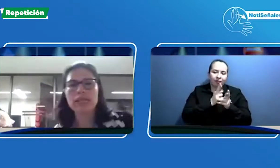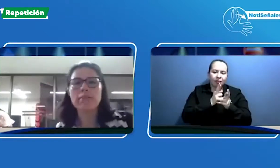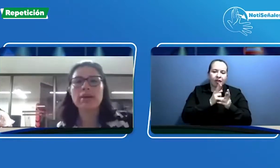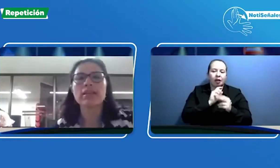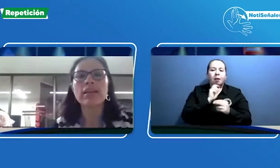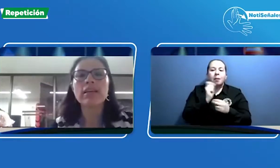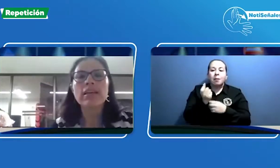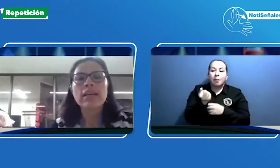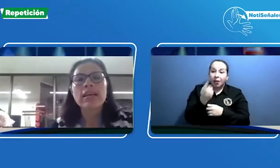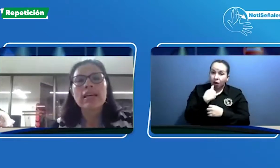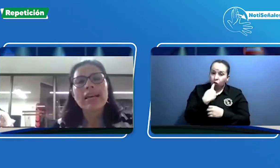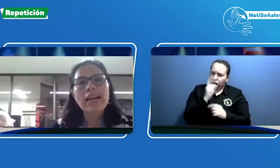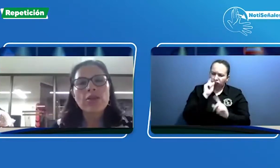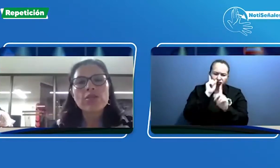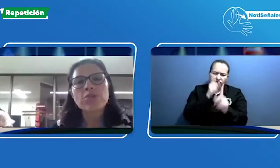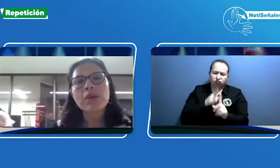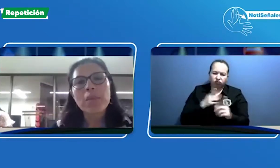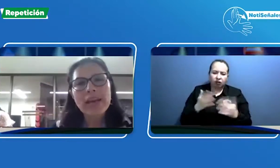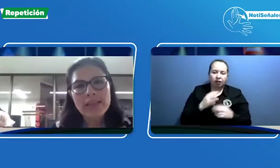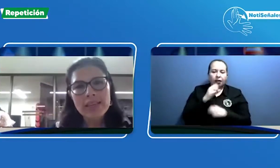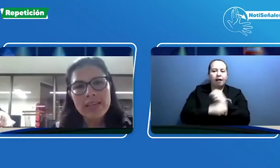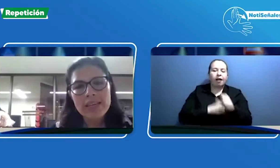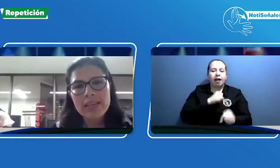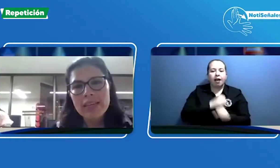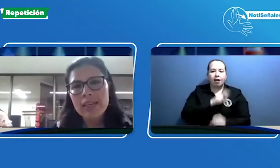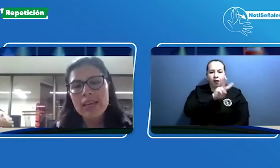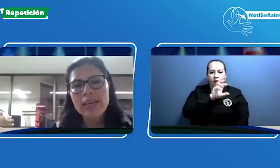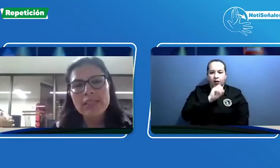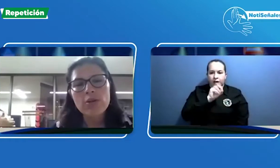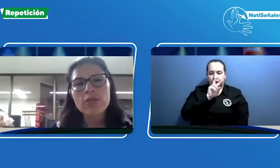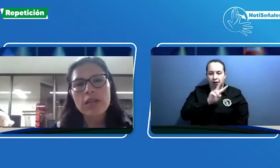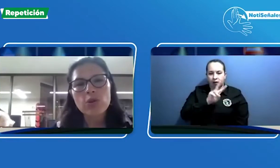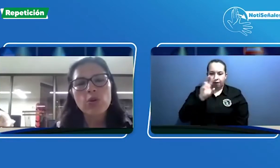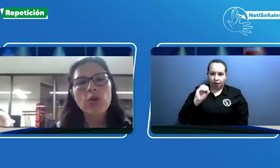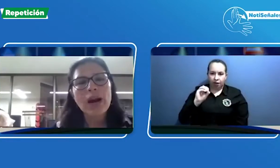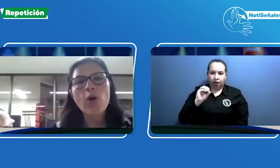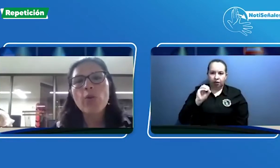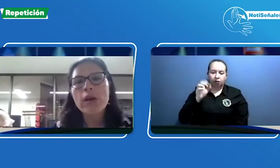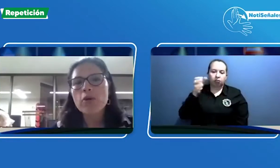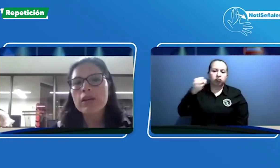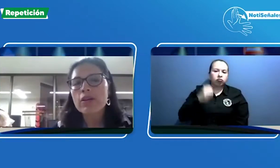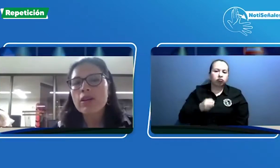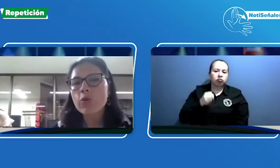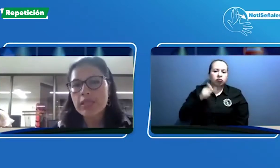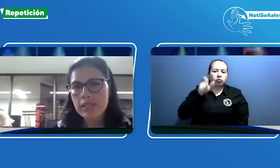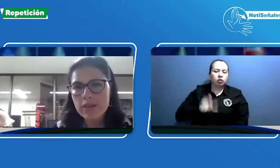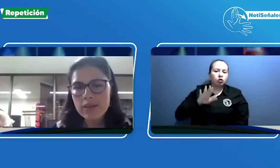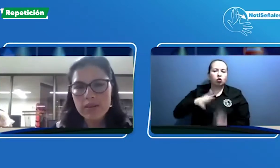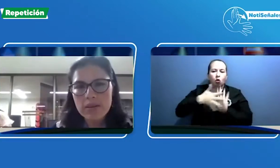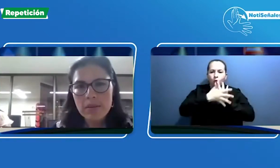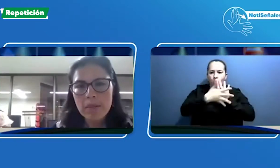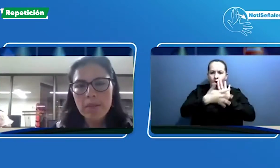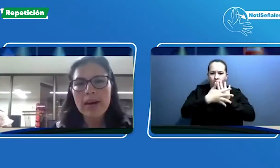concretamente, en el año 2020, se contrató a una modelo lingüístico